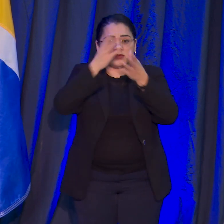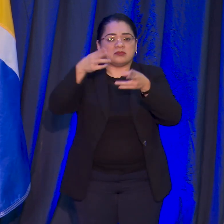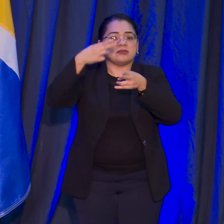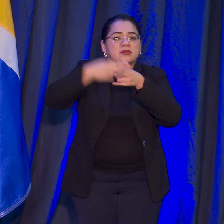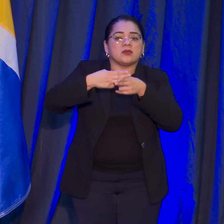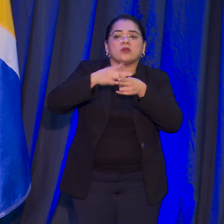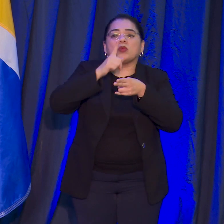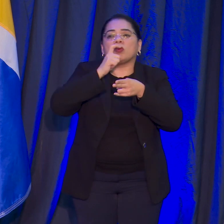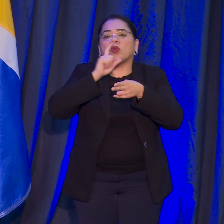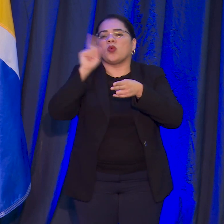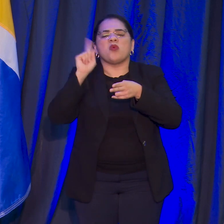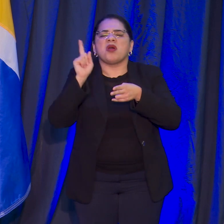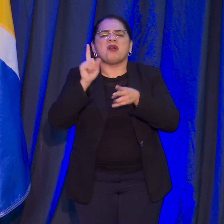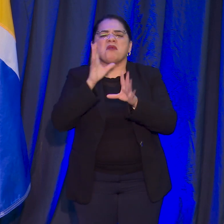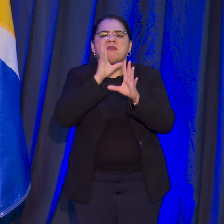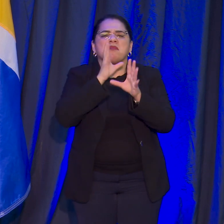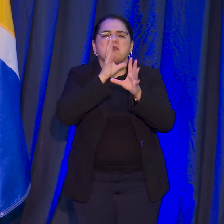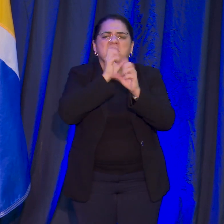confidencia